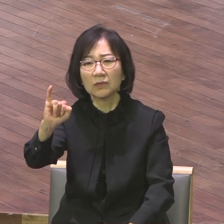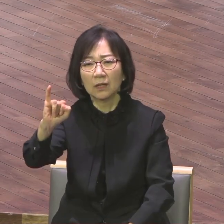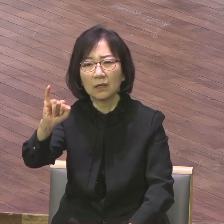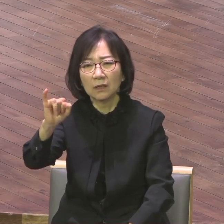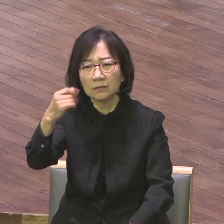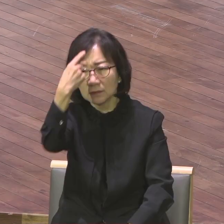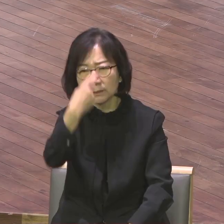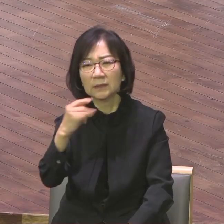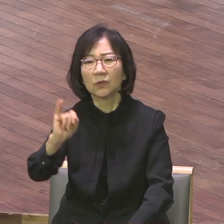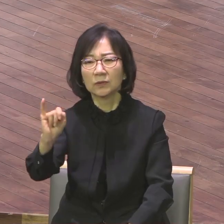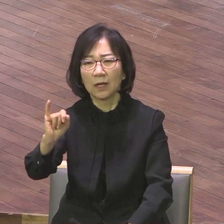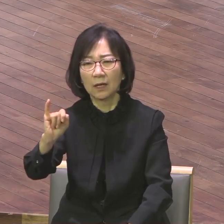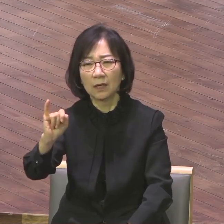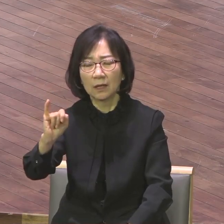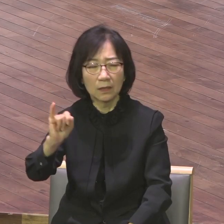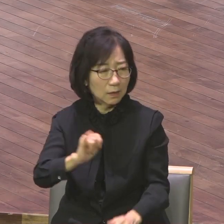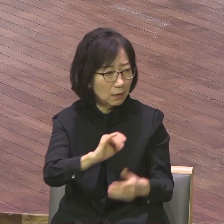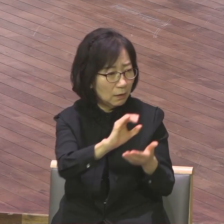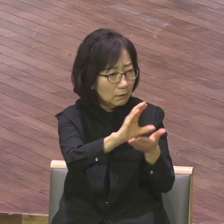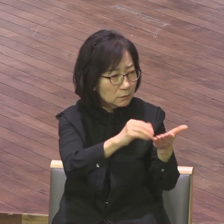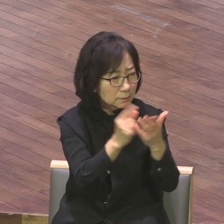자신이 만난 이 예수님이